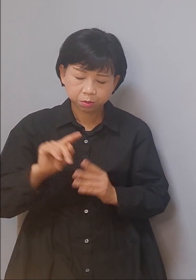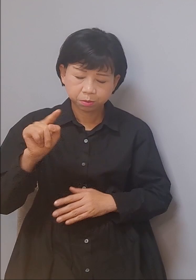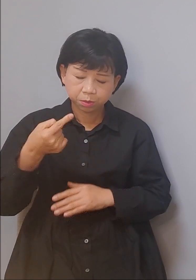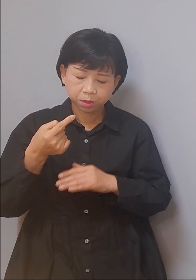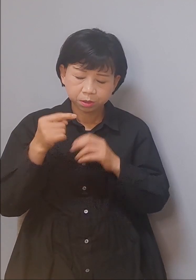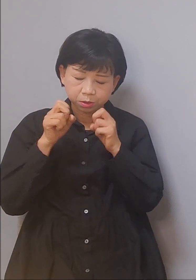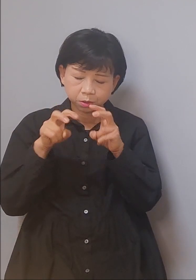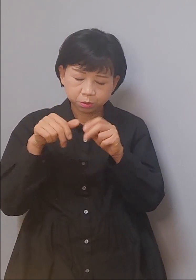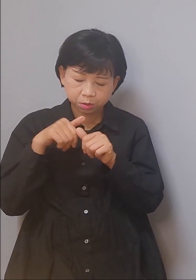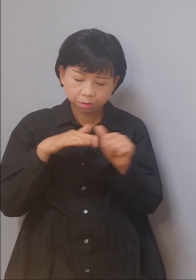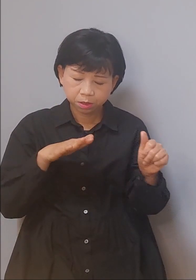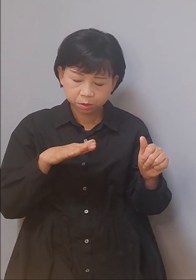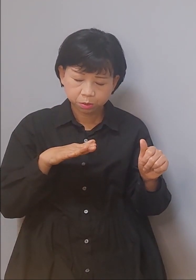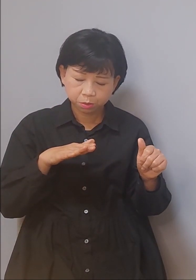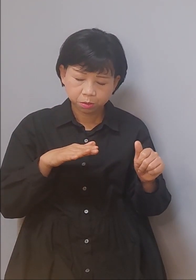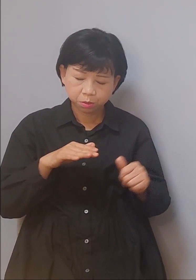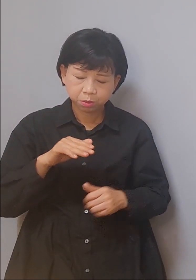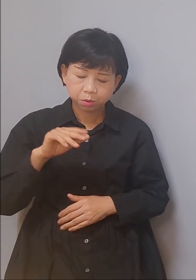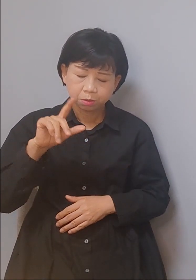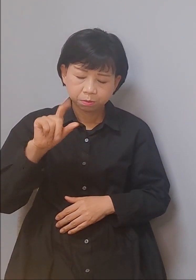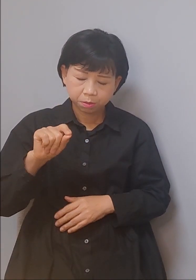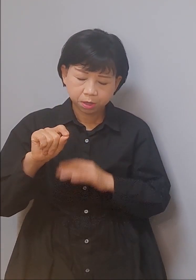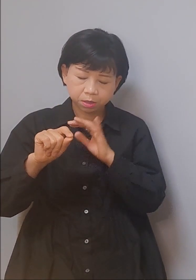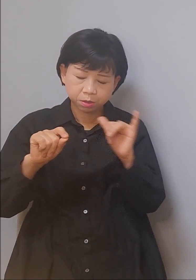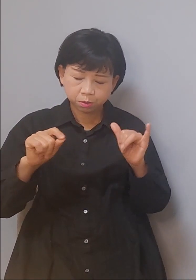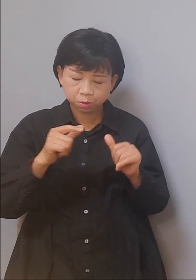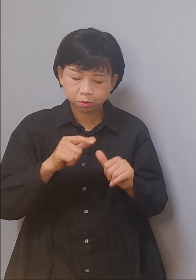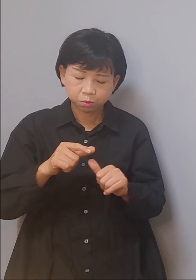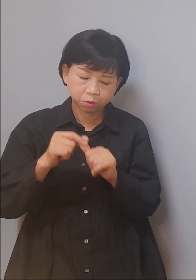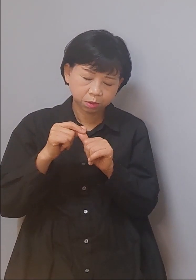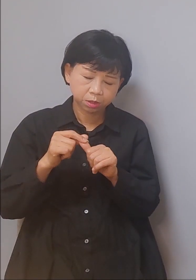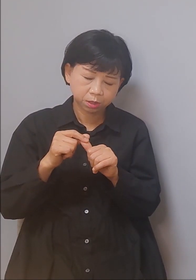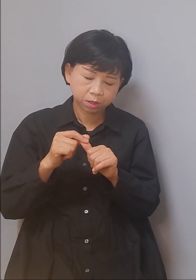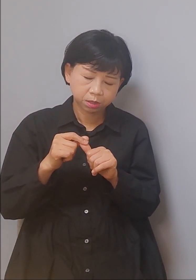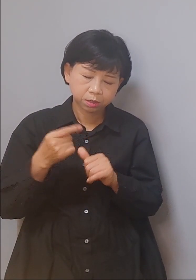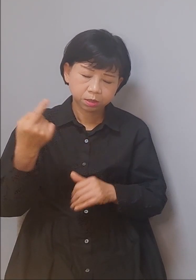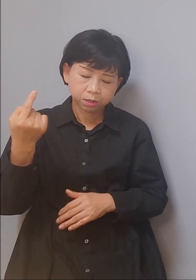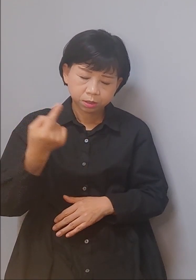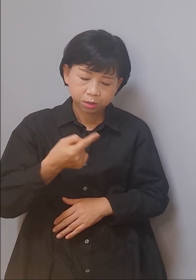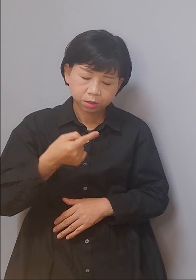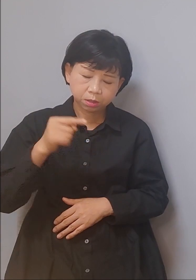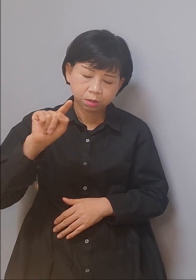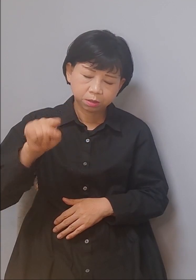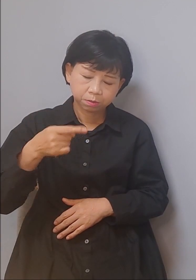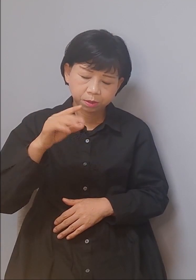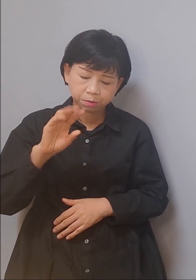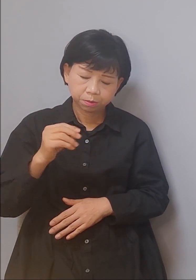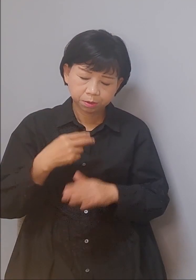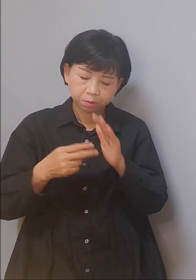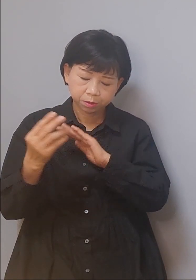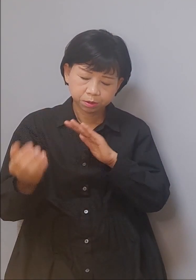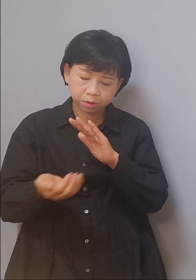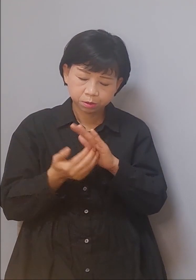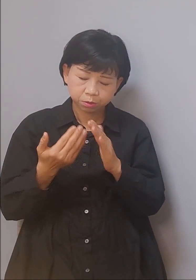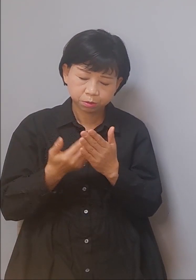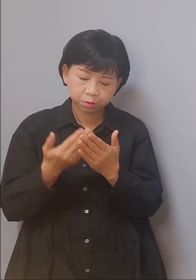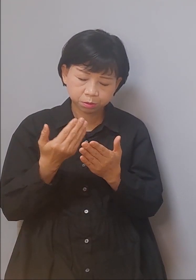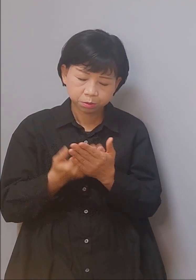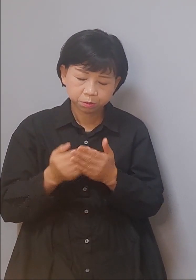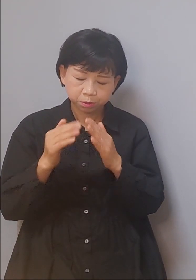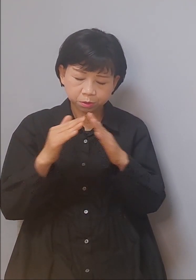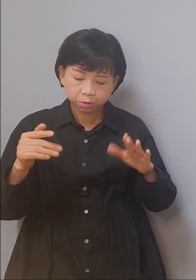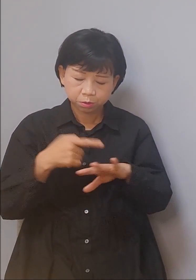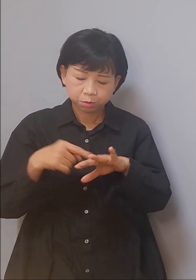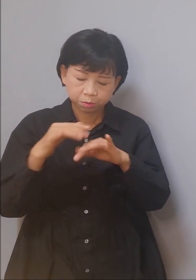100명의 선교사를 파송하며 10,000명의 영혼을 구원하는 1,100만 비전이 이루어지게 하시어